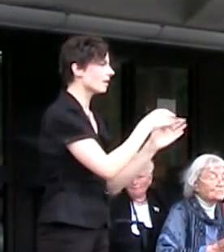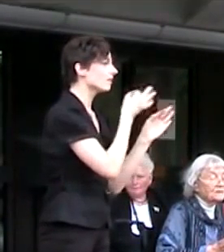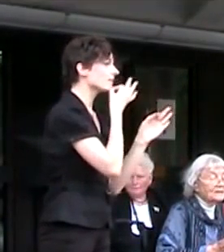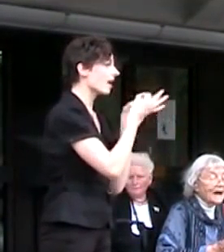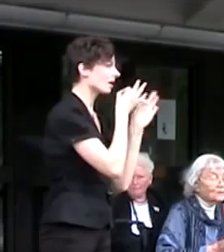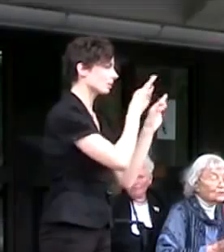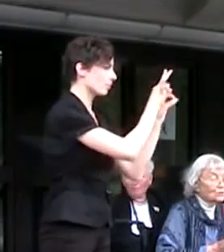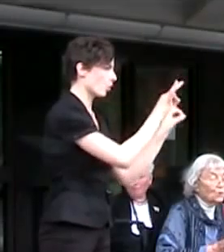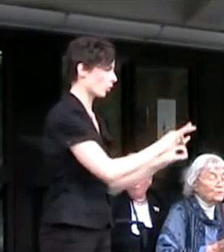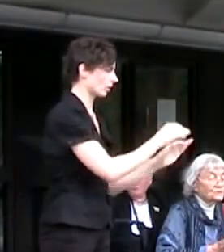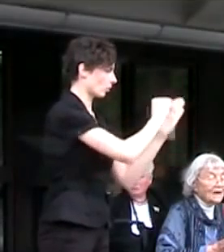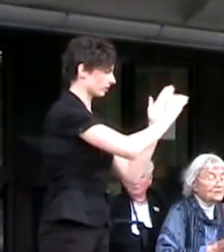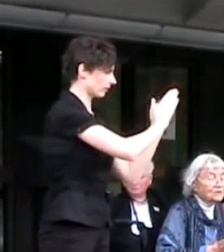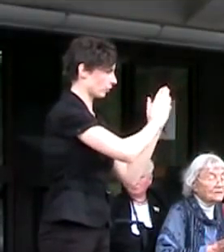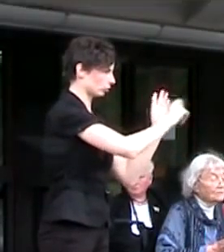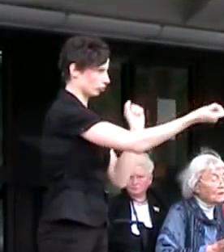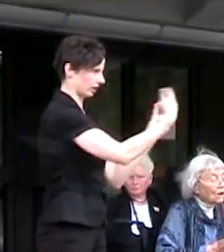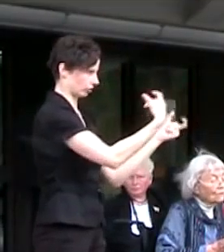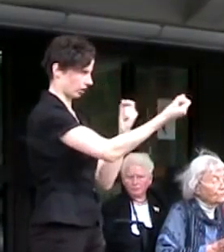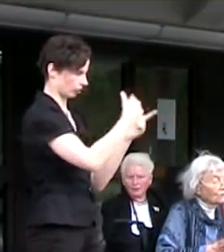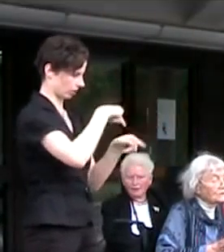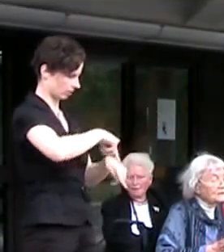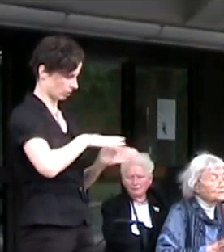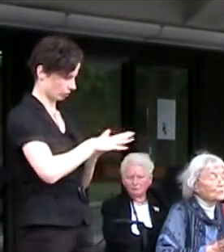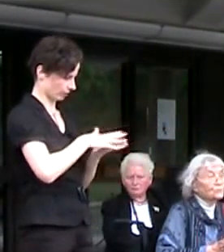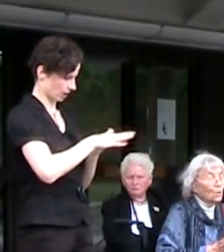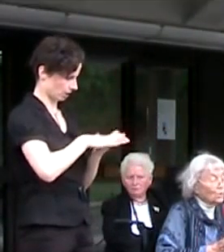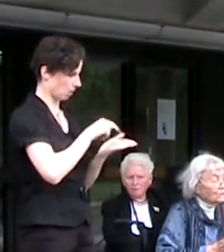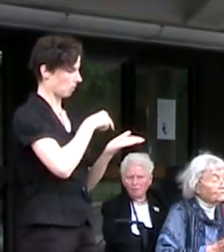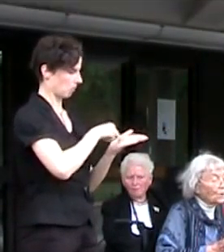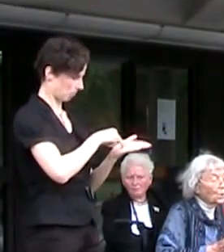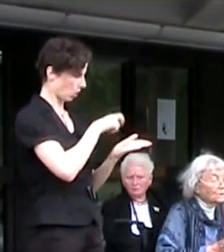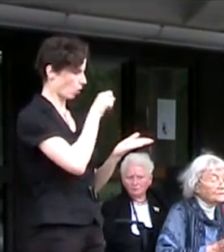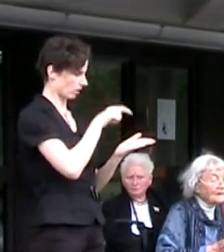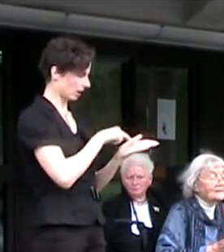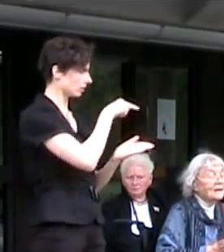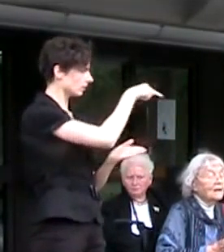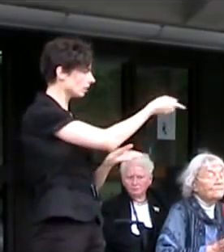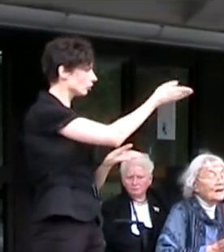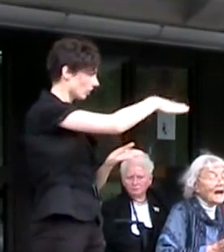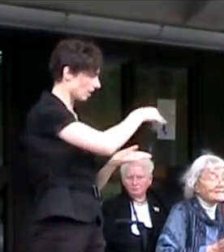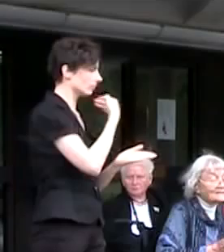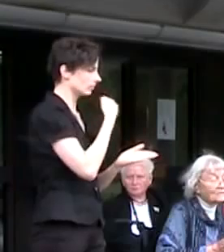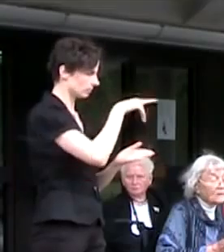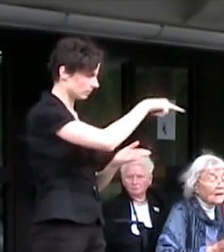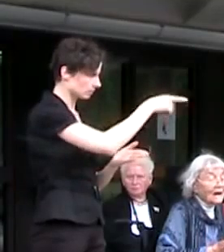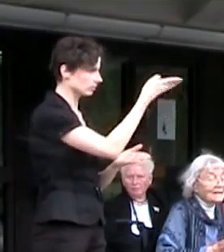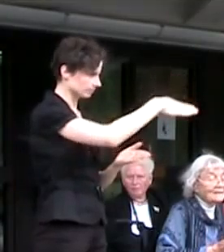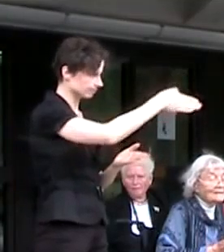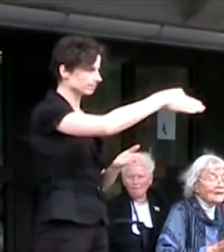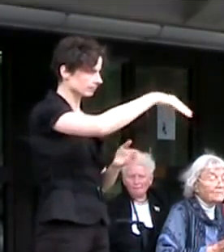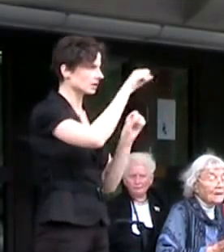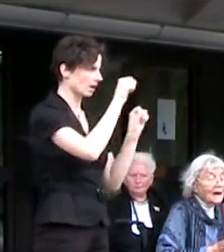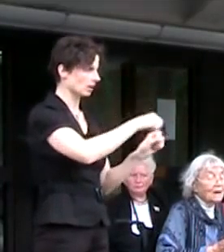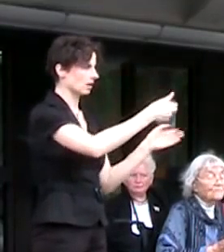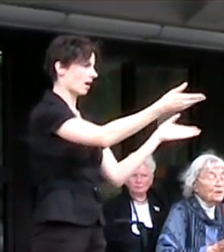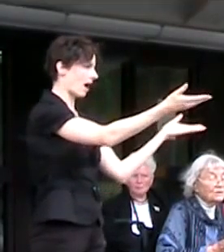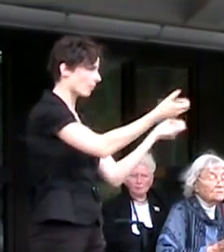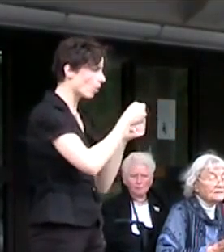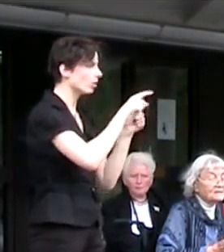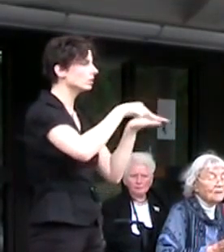6 psychiatrischen Tötungsanstalten wurden die zum Tode Verurteilten vergast. Als Hitler